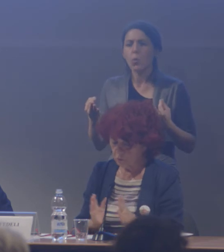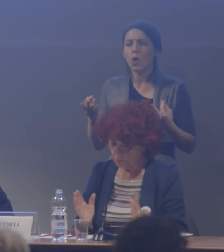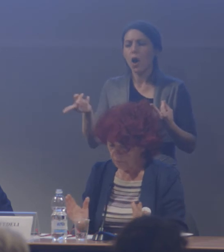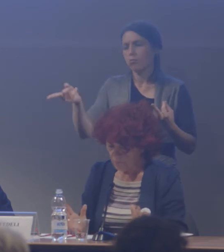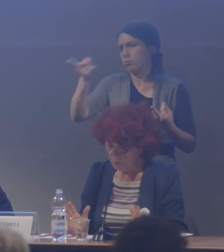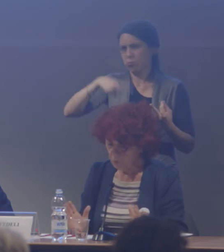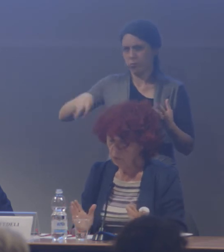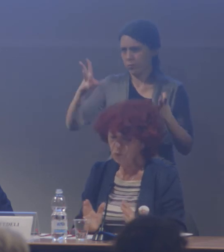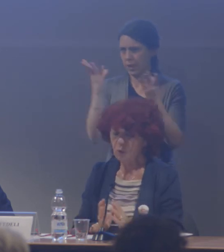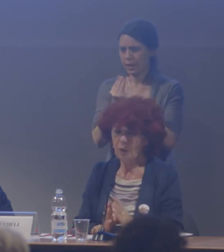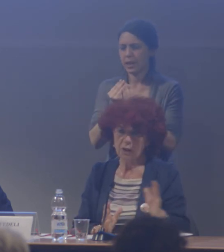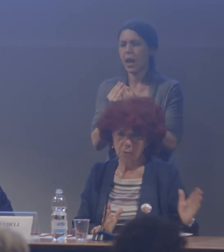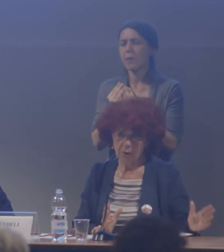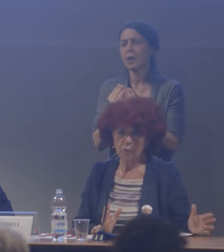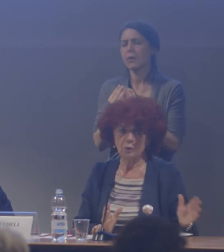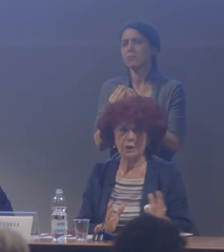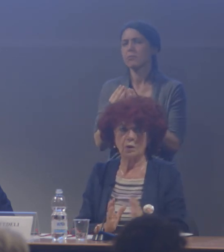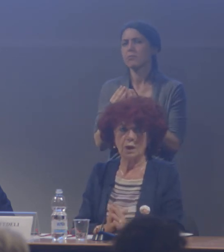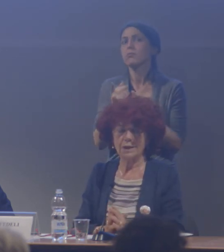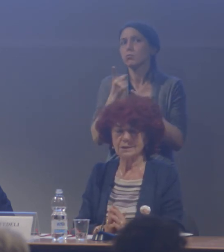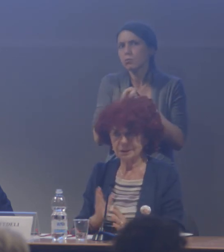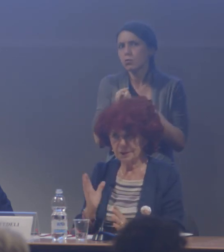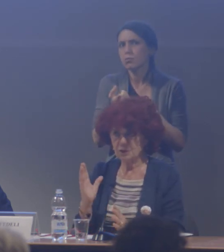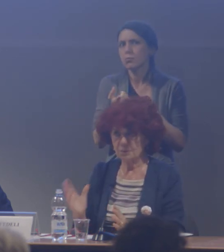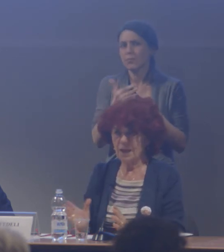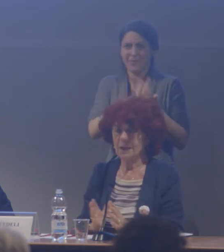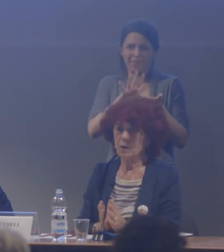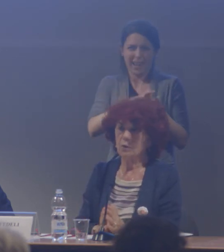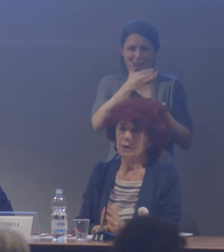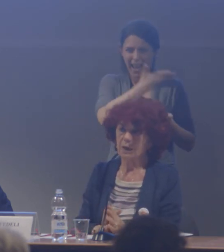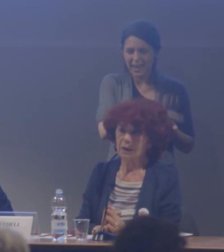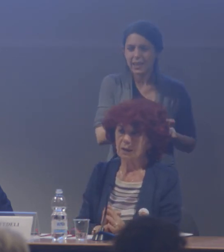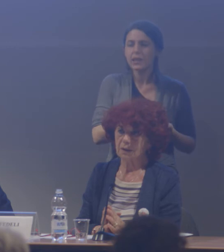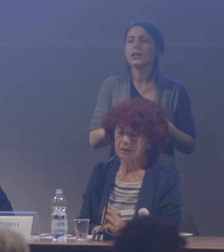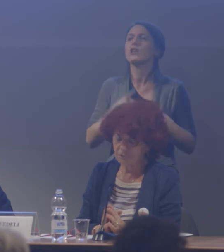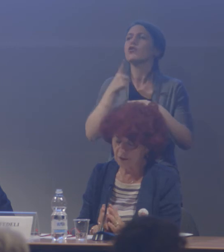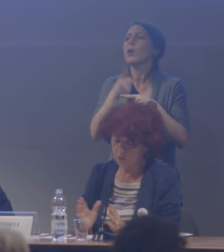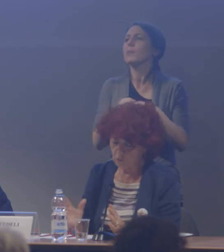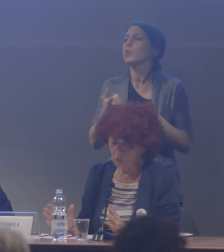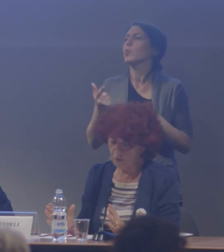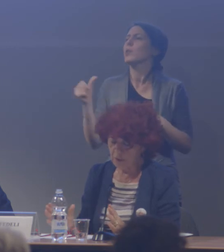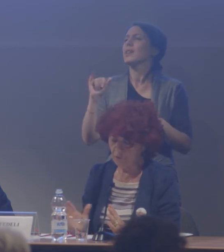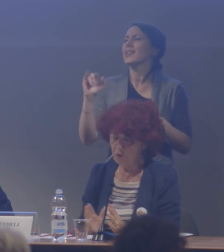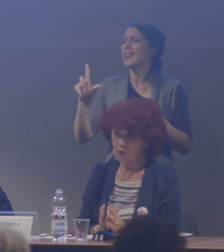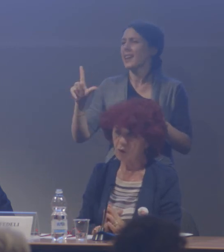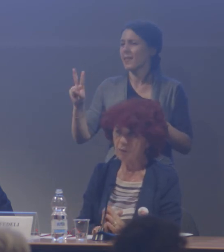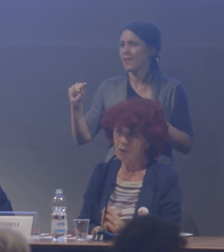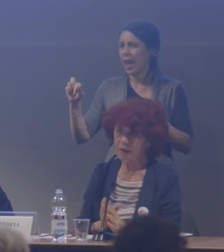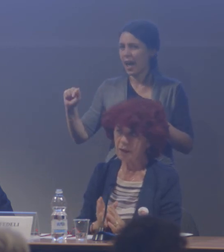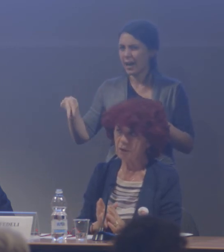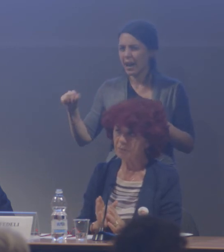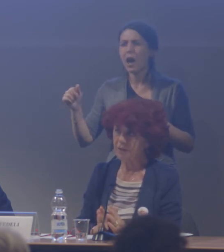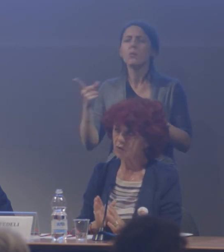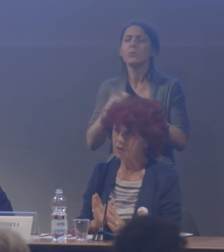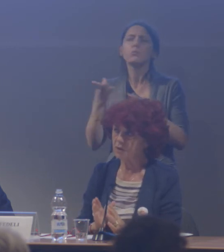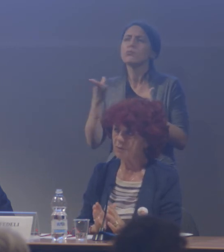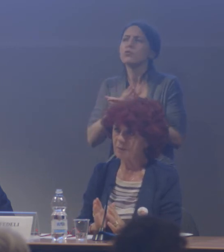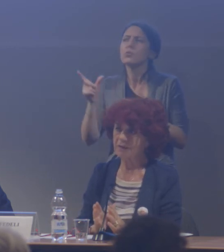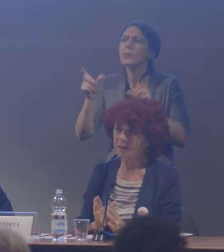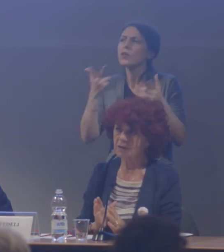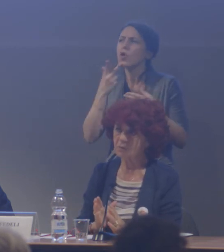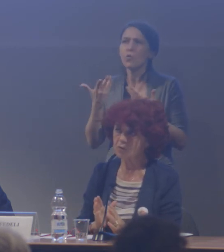voi, con tutti quelli, soprattutto anche con la casa editrice, ma anche con Silvana e con tutti quelli che vogliono collaborare. Io penso